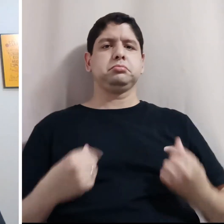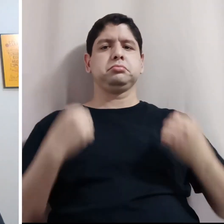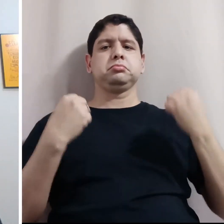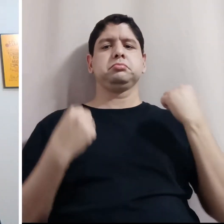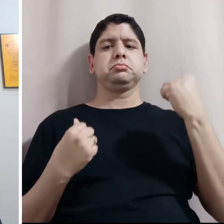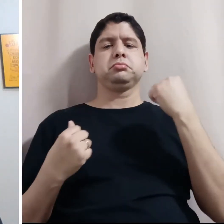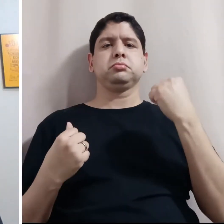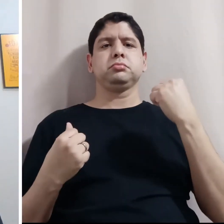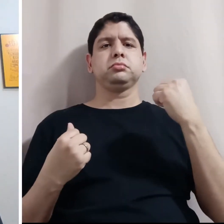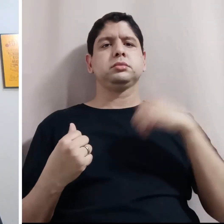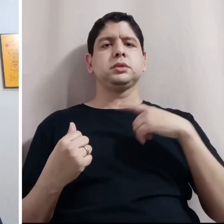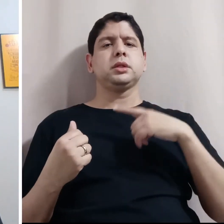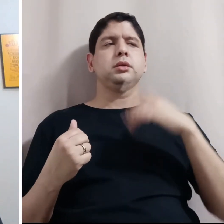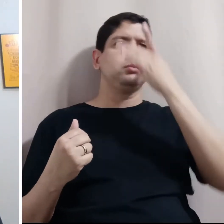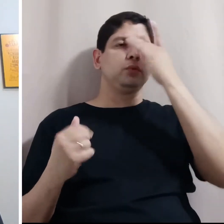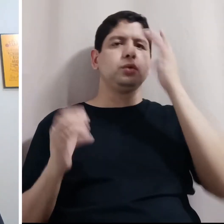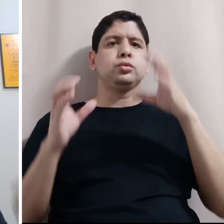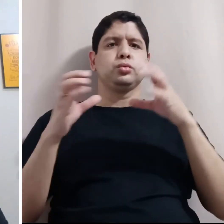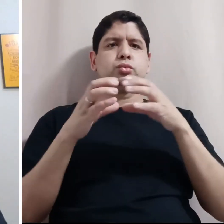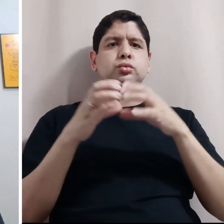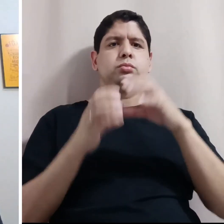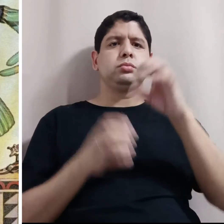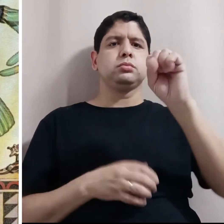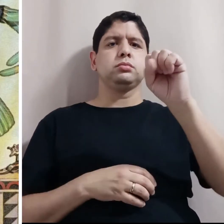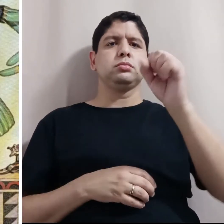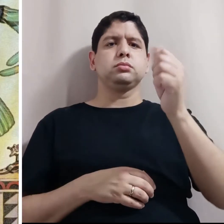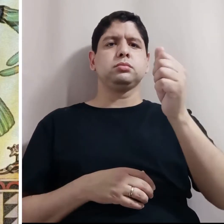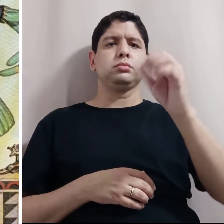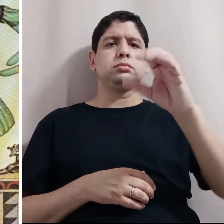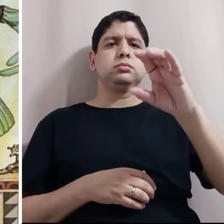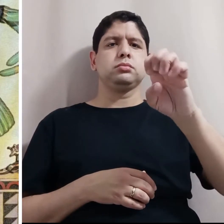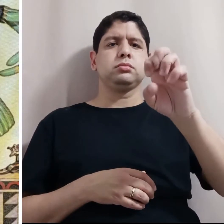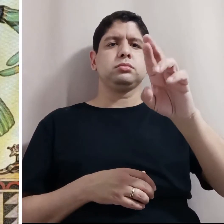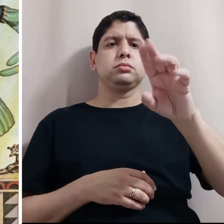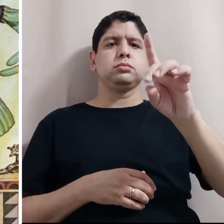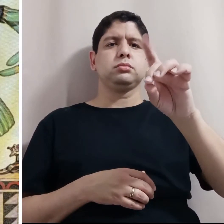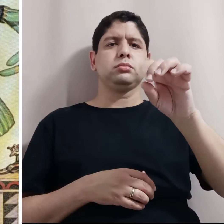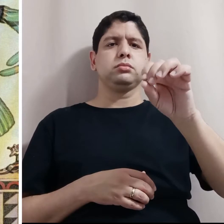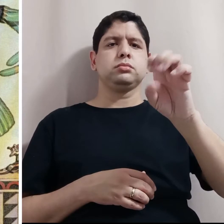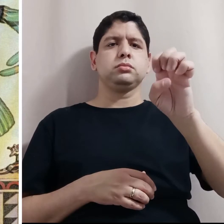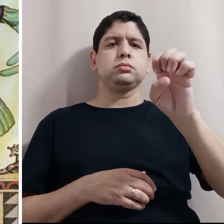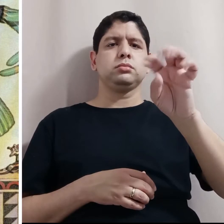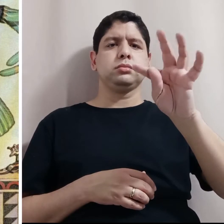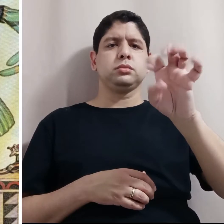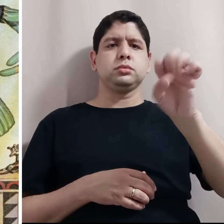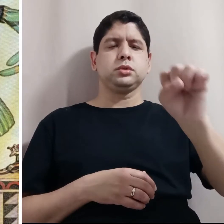e poderosos dos astecas estavam os sacerdotes, que eram responsáveis